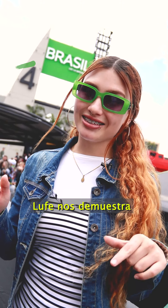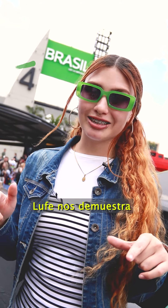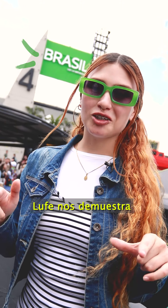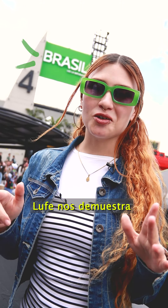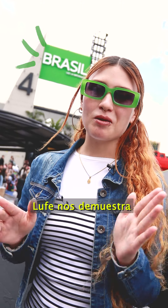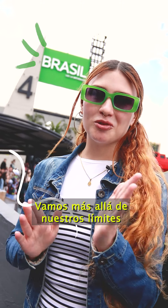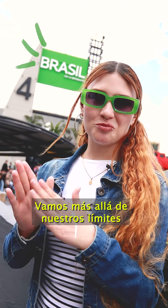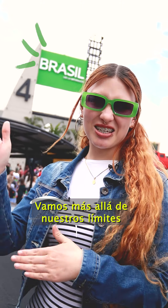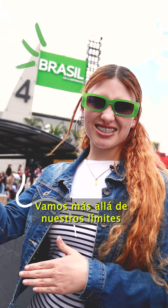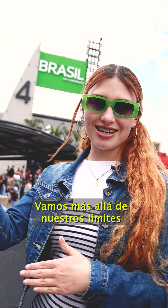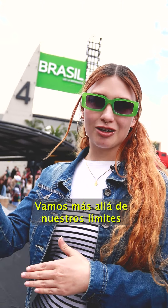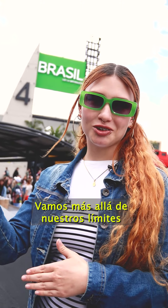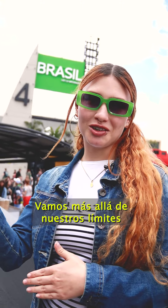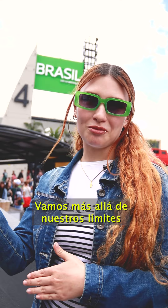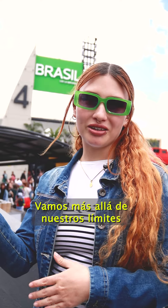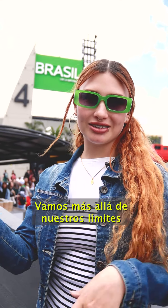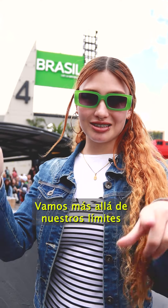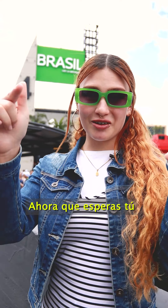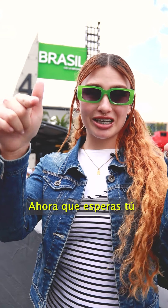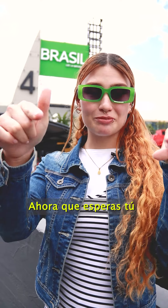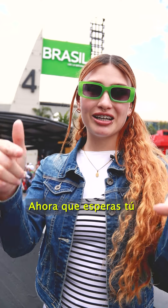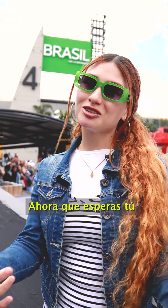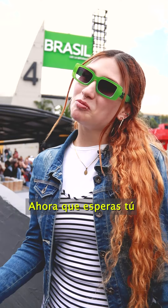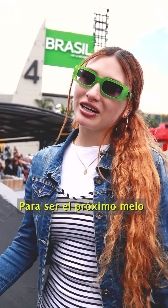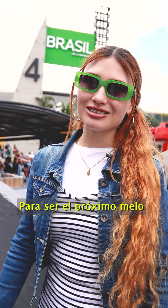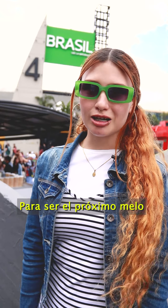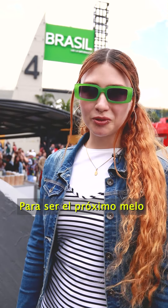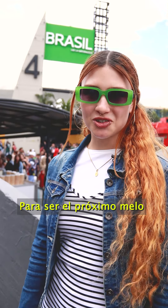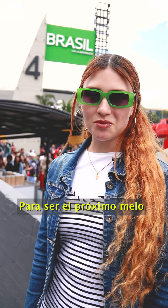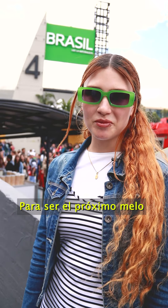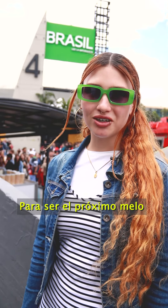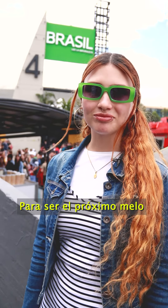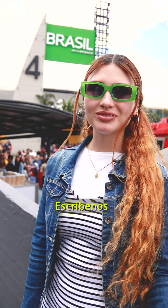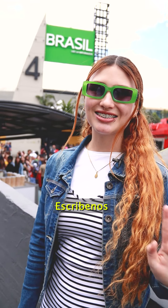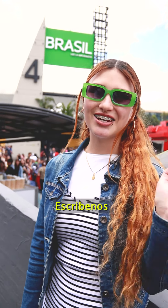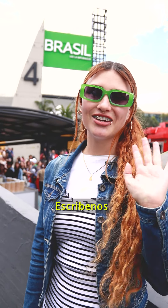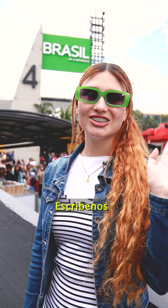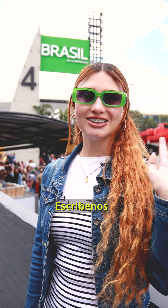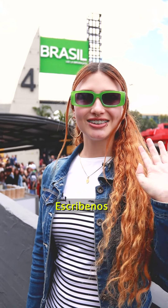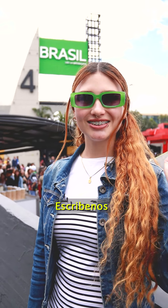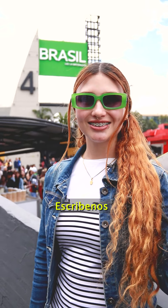Santoto vamos más allá de nuestros límites. Ahora, ¿qué esperas tú para hacer el próximo Melo? Escríbenos.